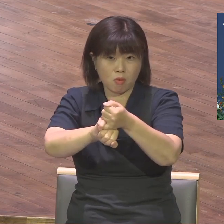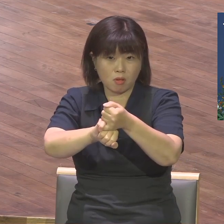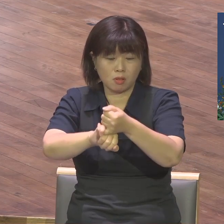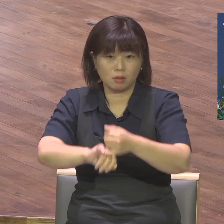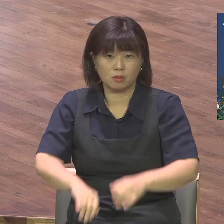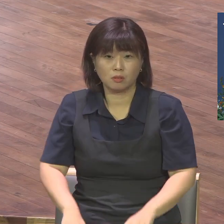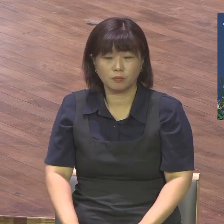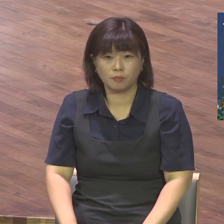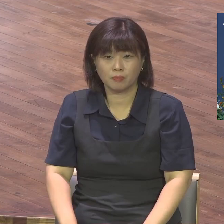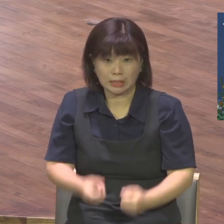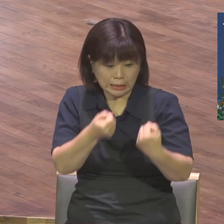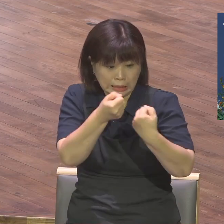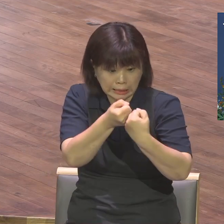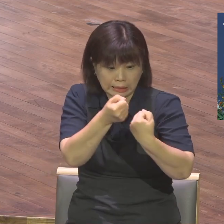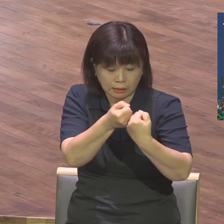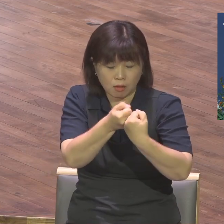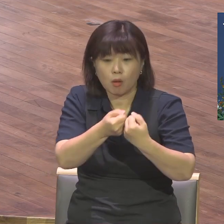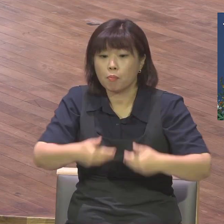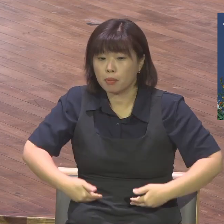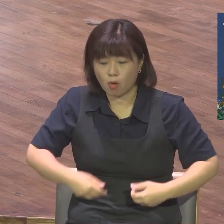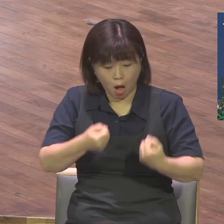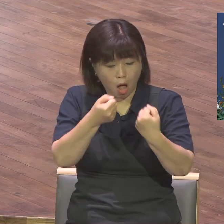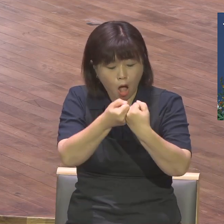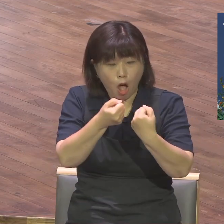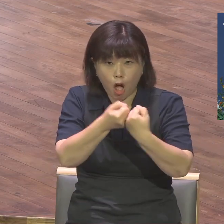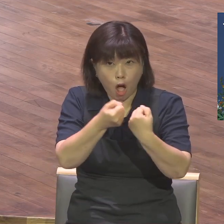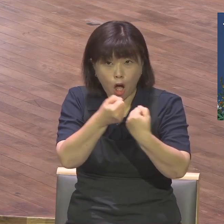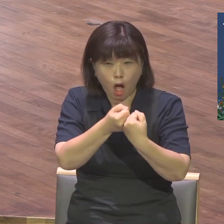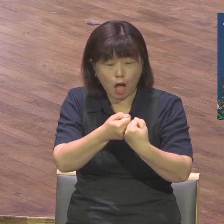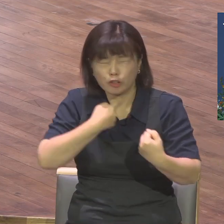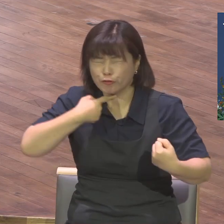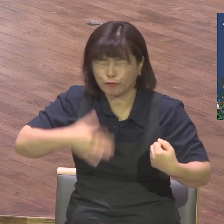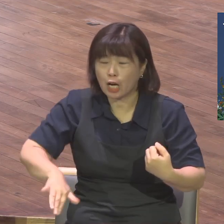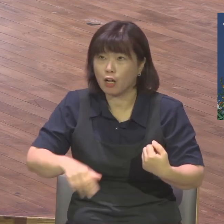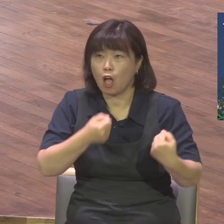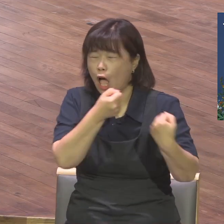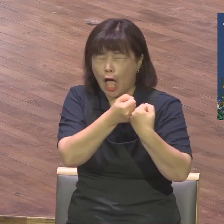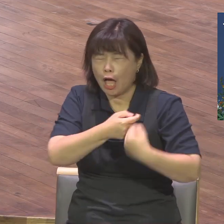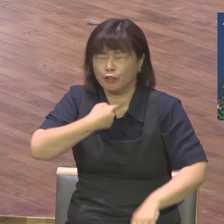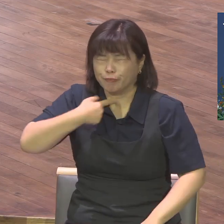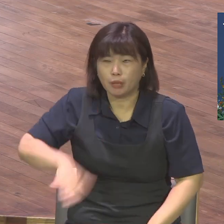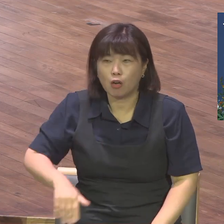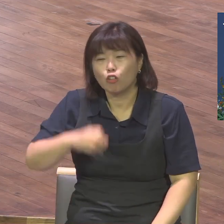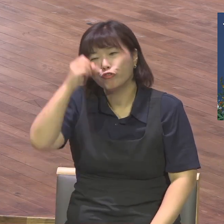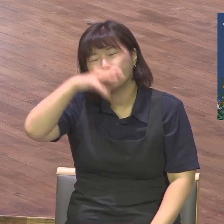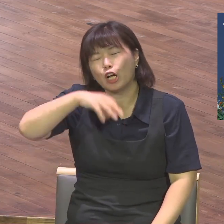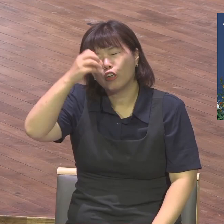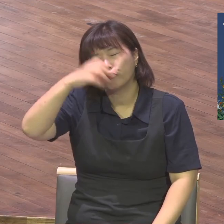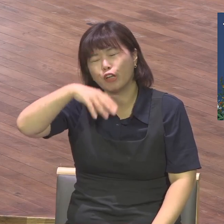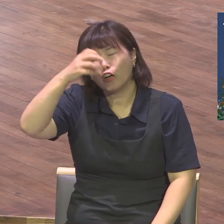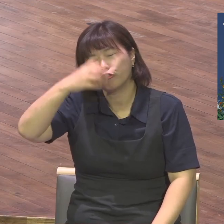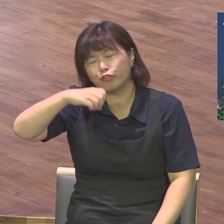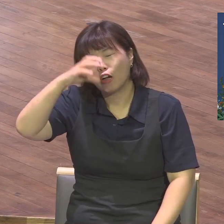싸움도 자꾸 싸워야 잘하는 거예요. 영적 싸움을 싸워야 영적 싸움을 잘하는 거예요.